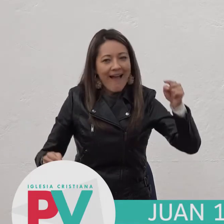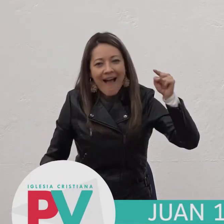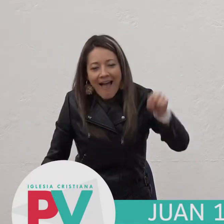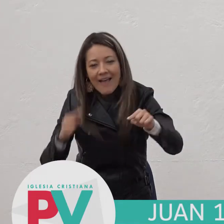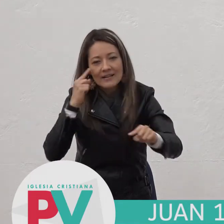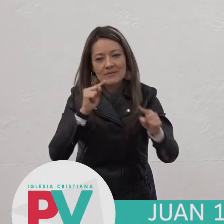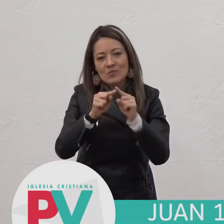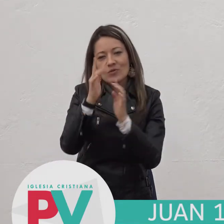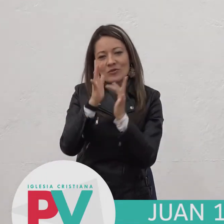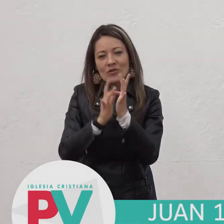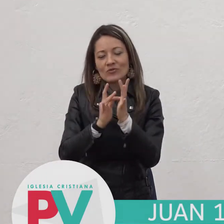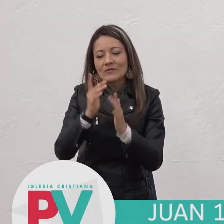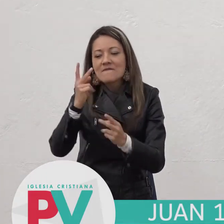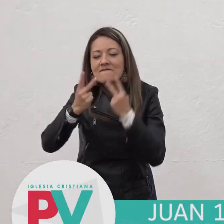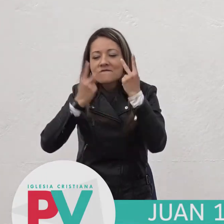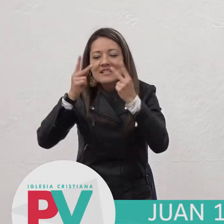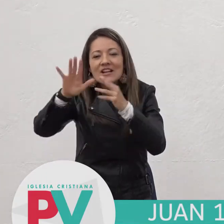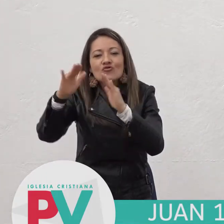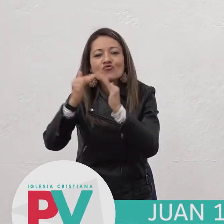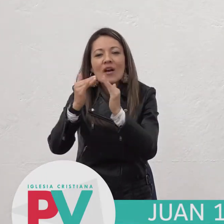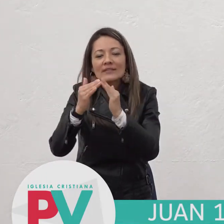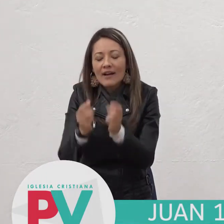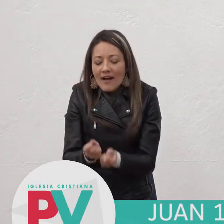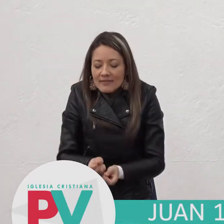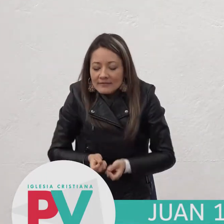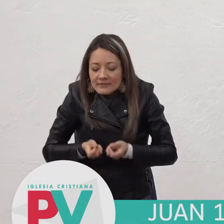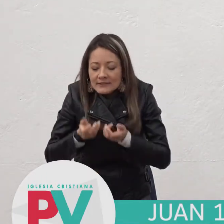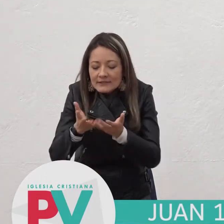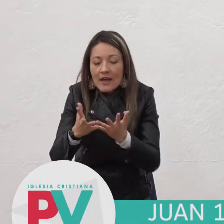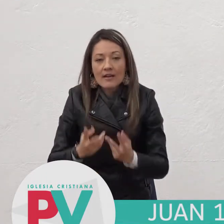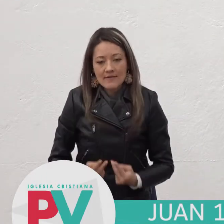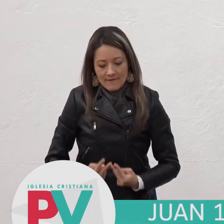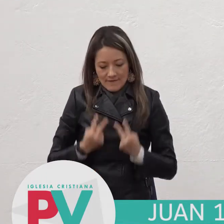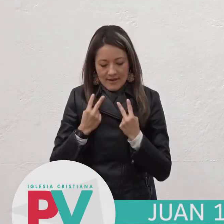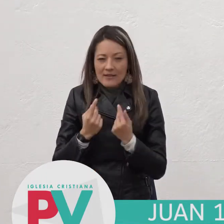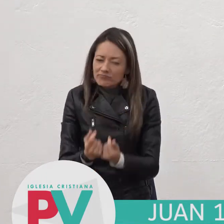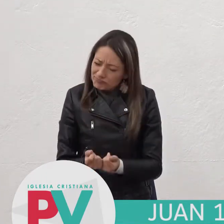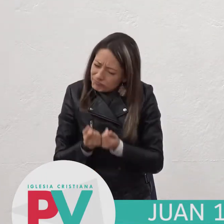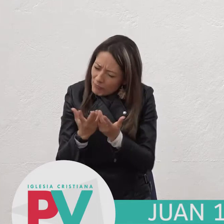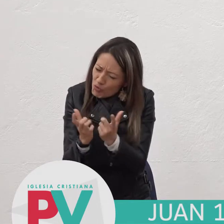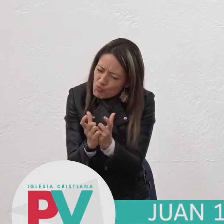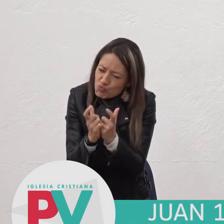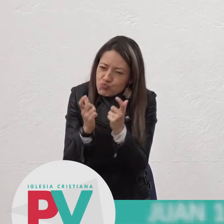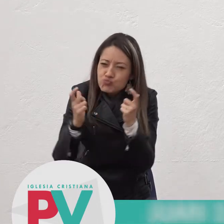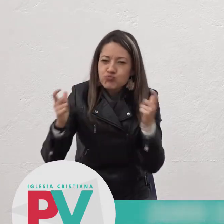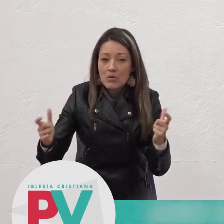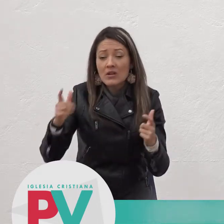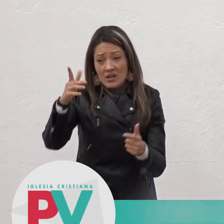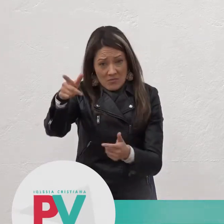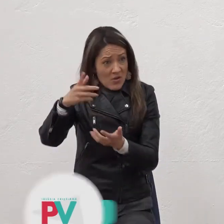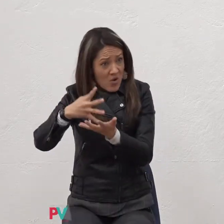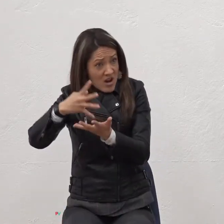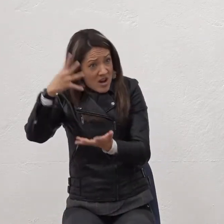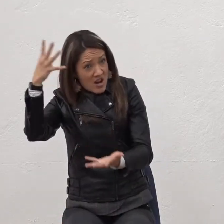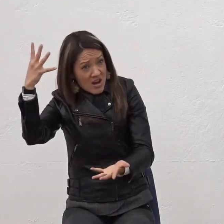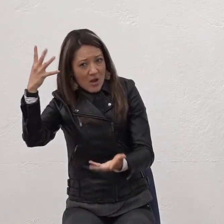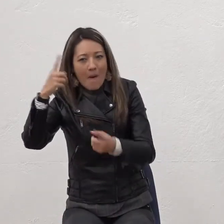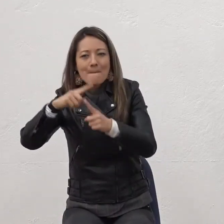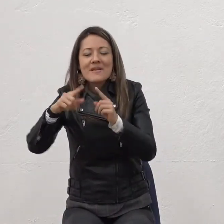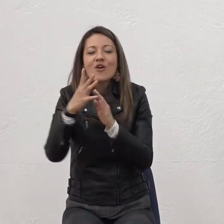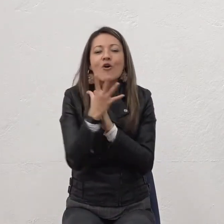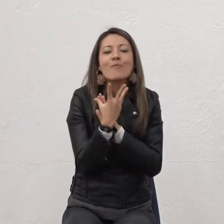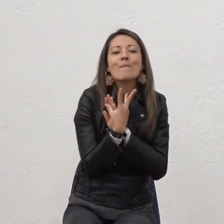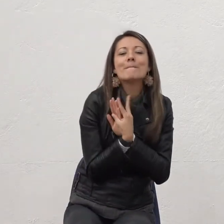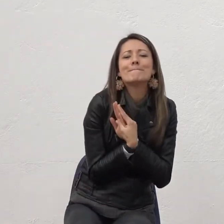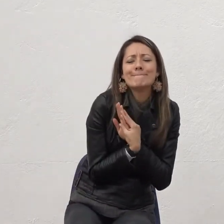vino Jesús a la casa de Zaqueo, a darle vida y a darle abundancia. porque él era un rico miserable, era